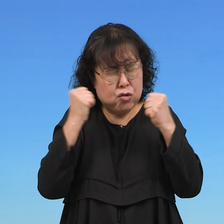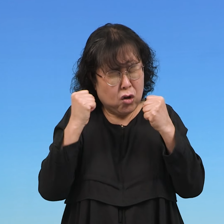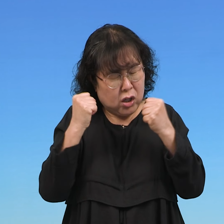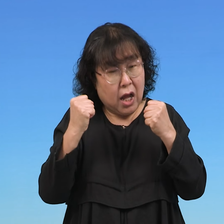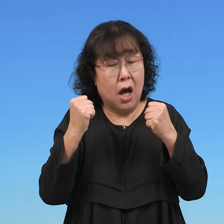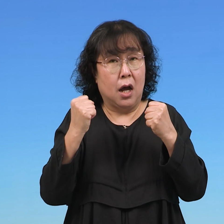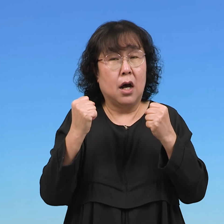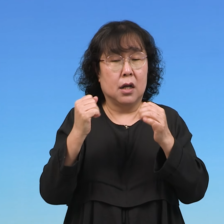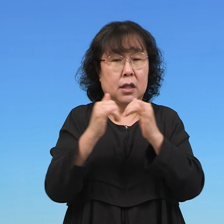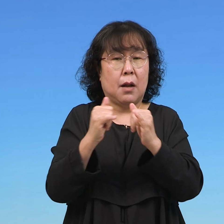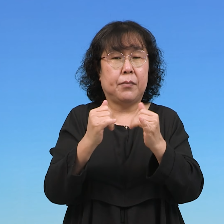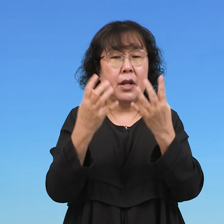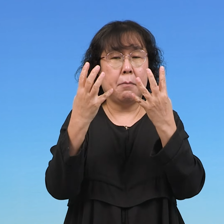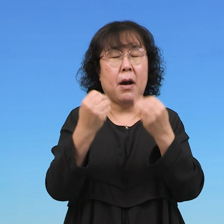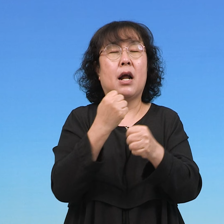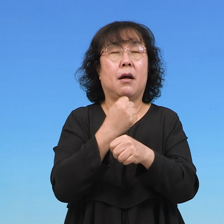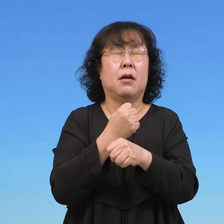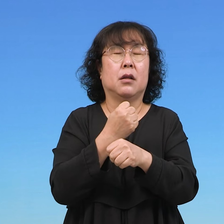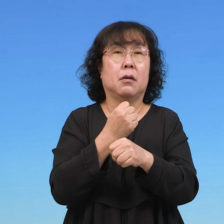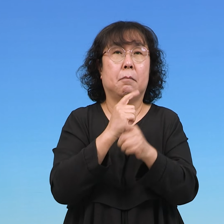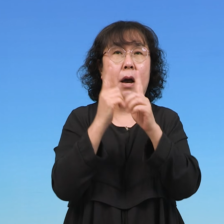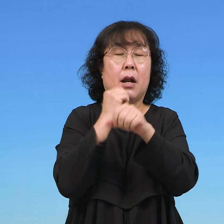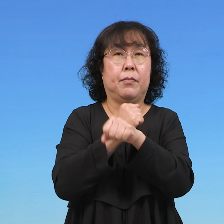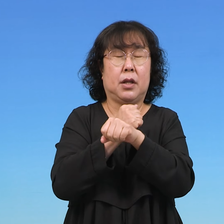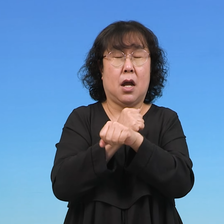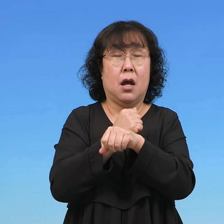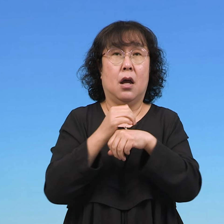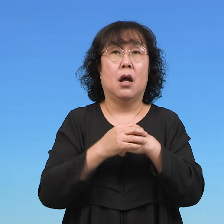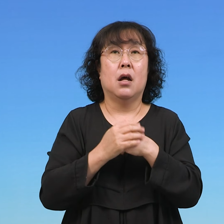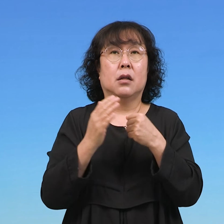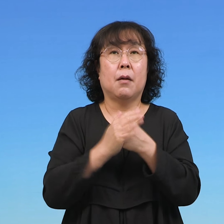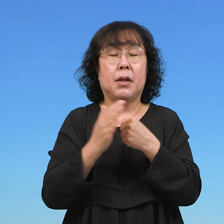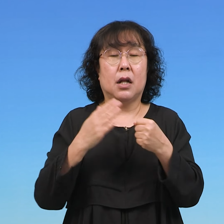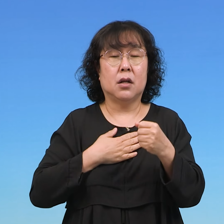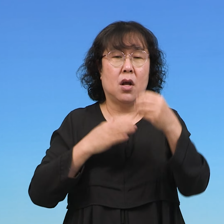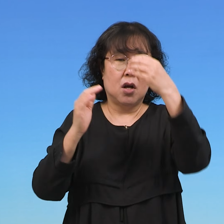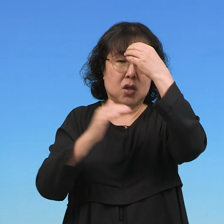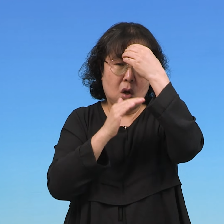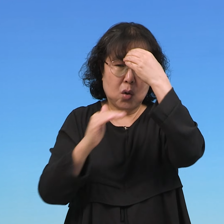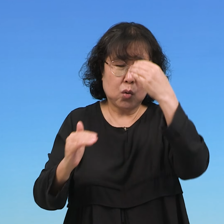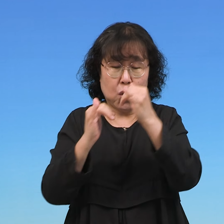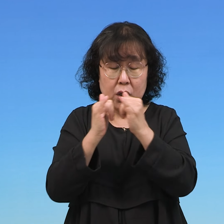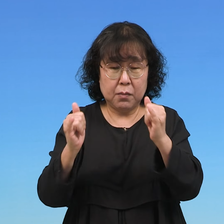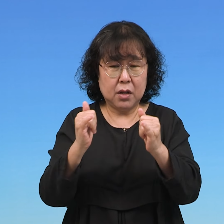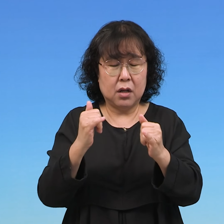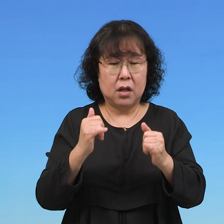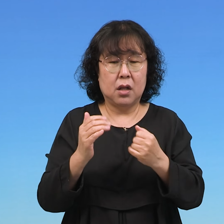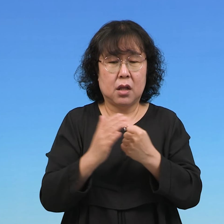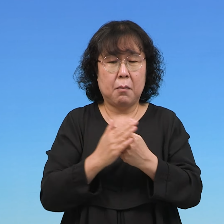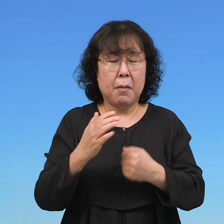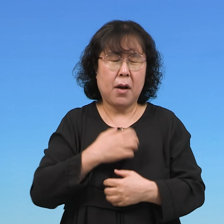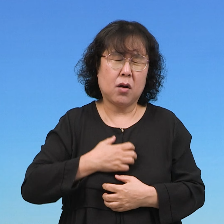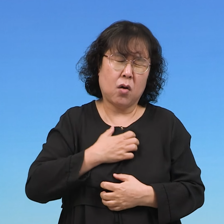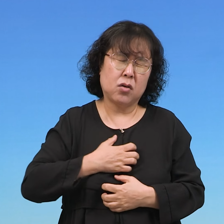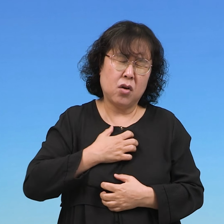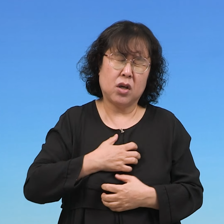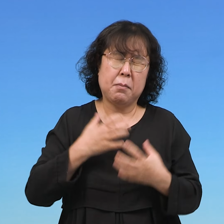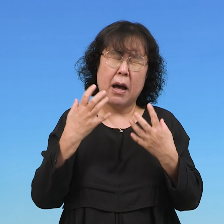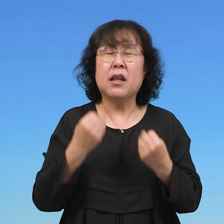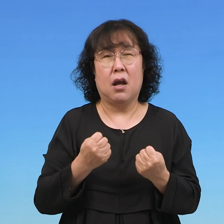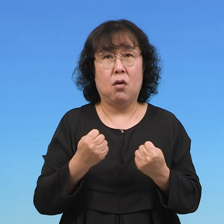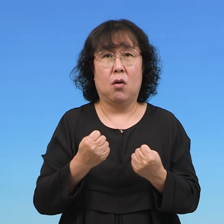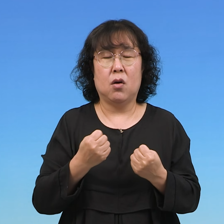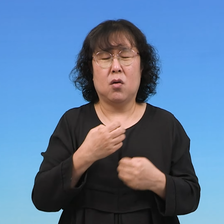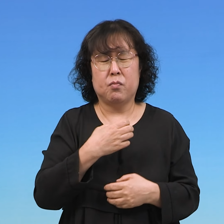입장이니까요. 가지 많은 나무에 바람 잘 날 없다고요. 그래서 성도님들 걱정이 되게 많습니다. 모두가